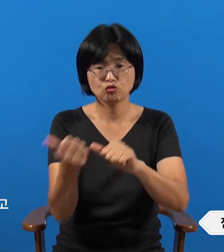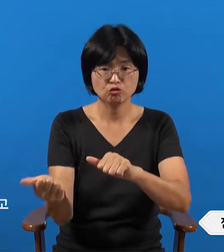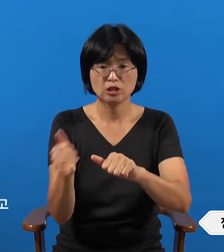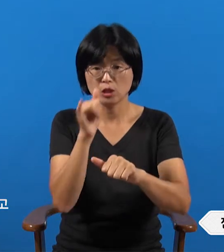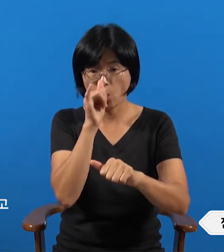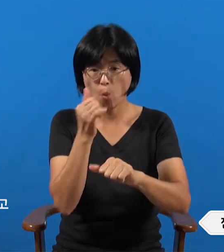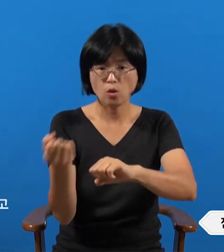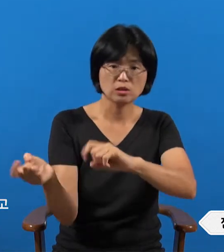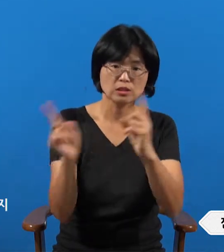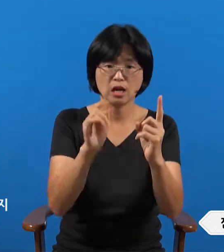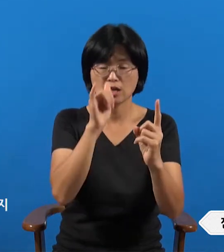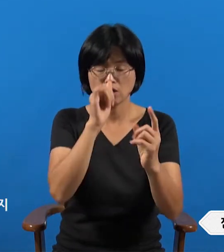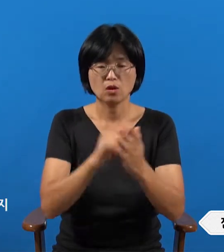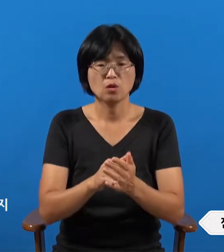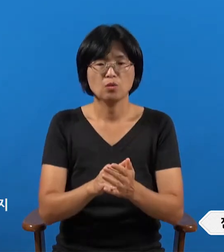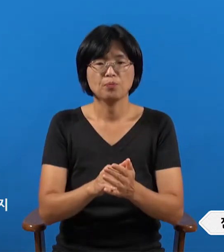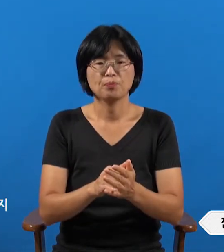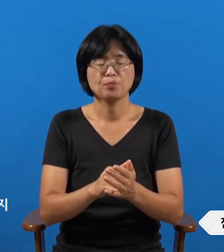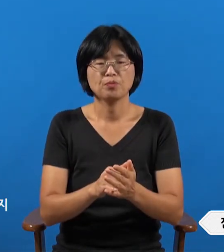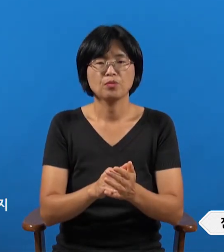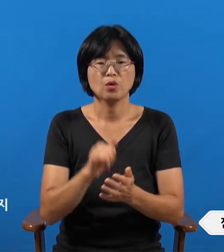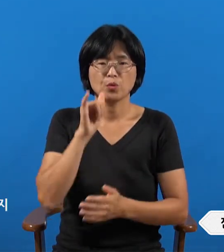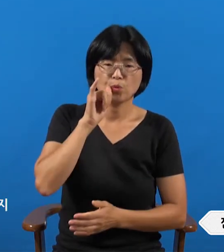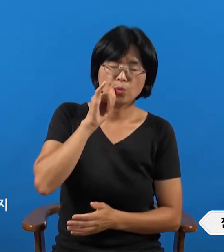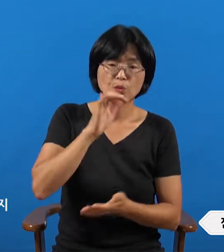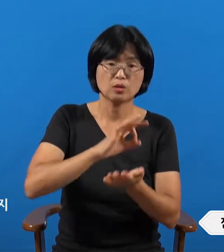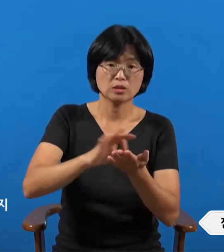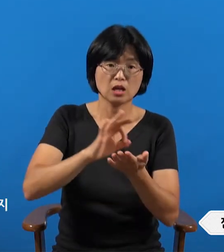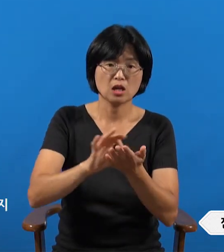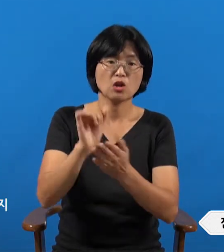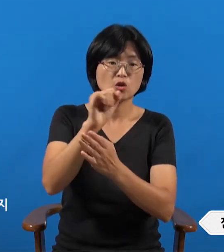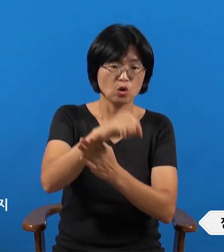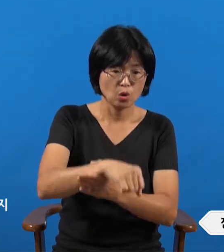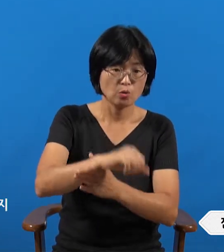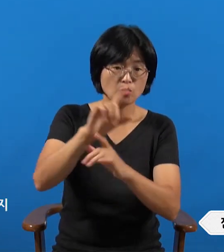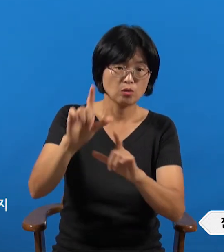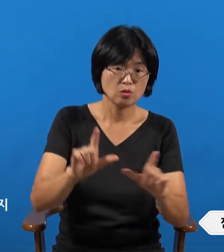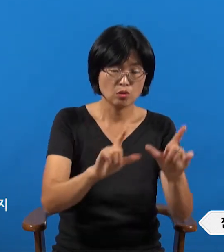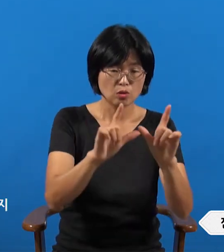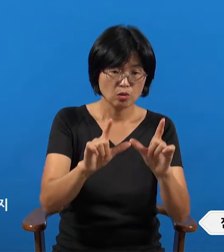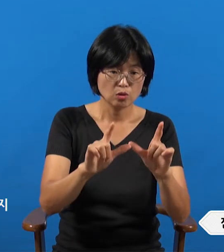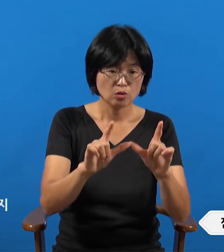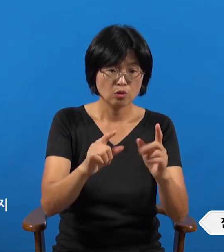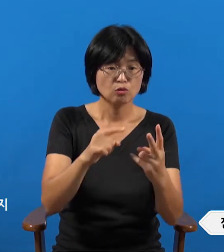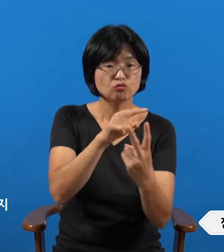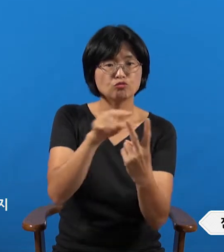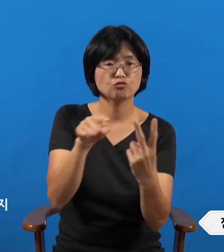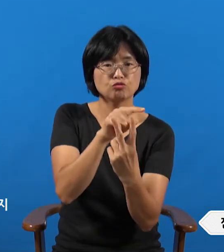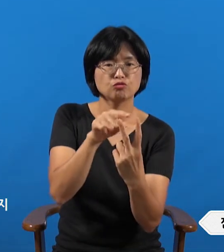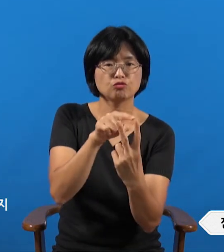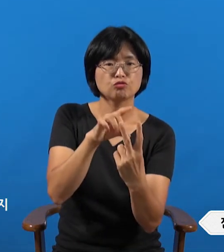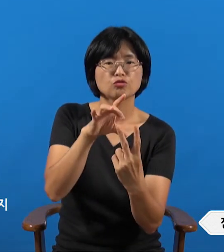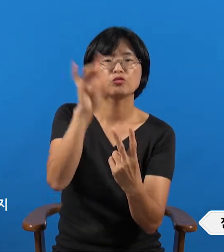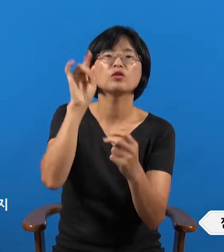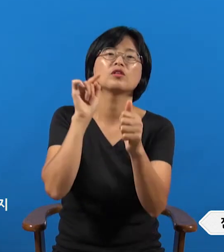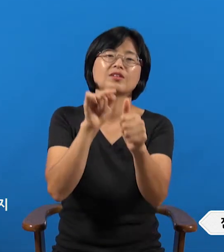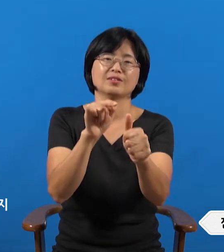죽이기도 하고 살리기도 하니 도구로 쓸지 열매로 삼을지